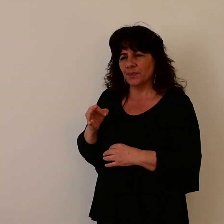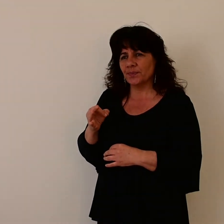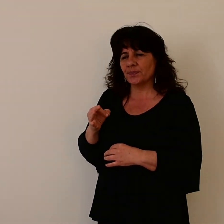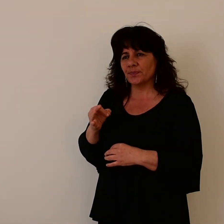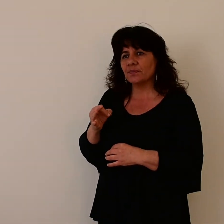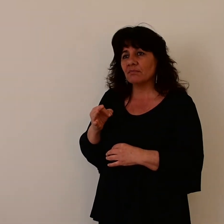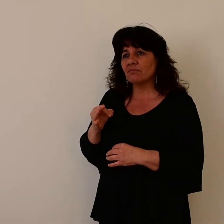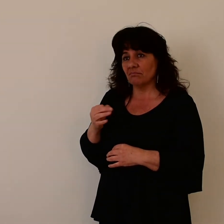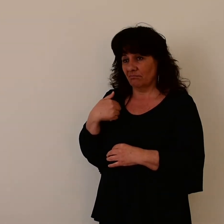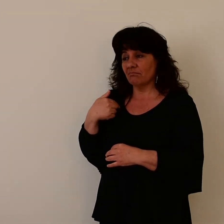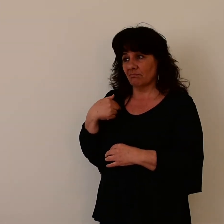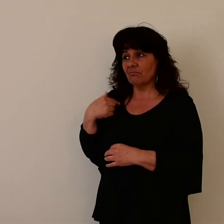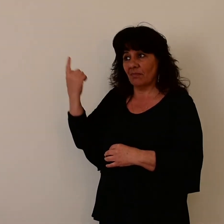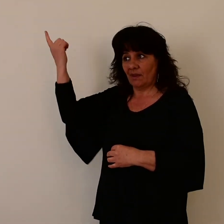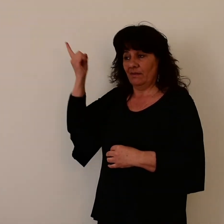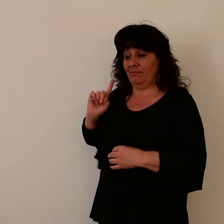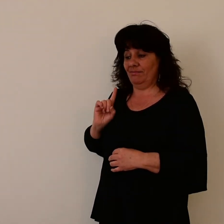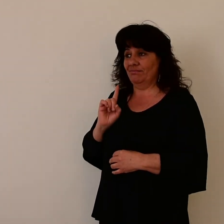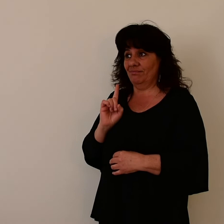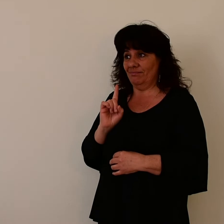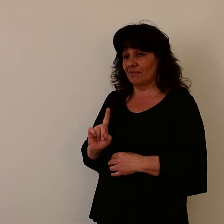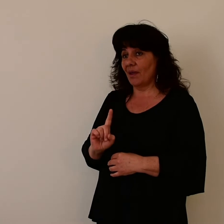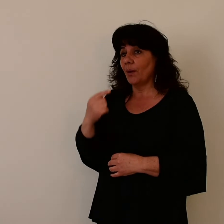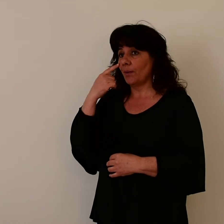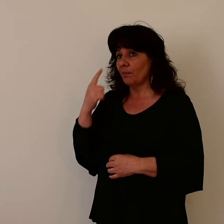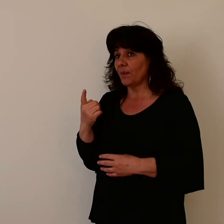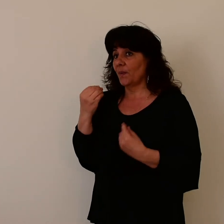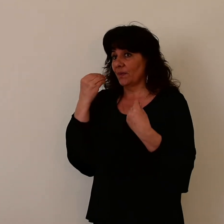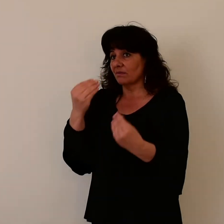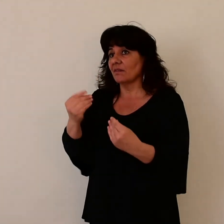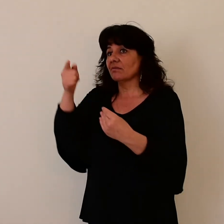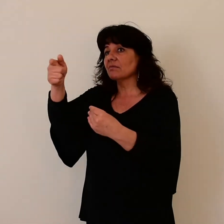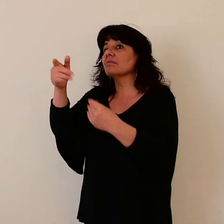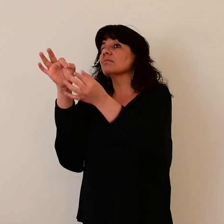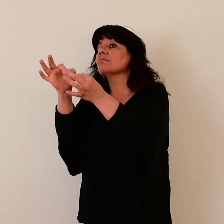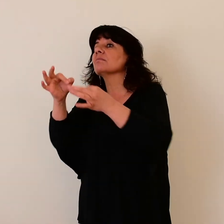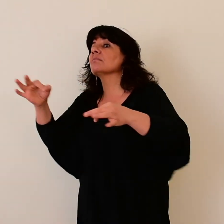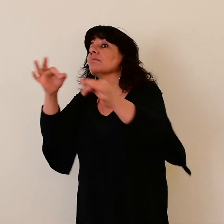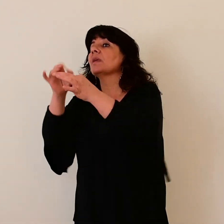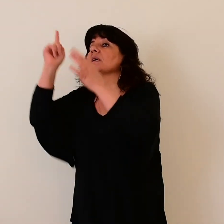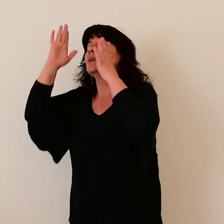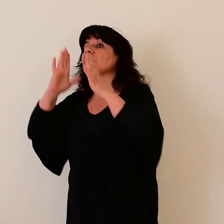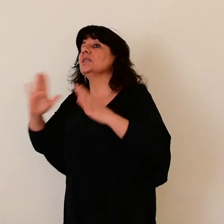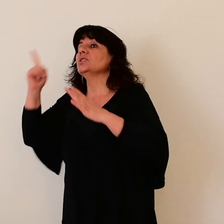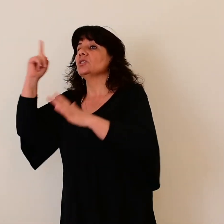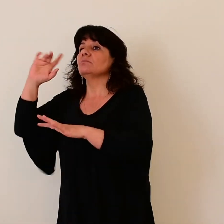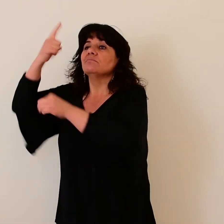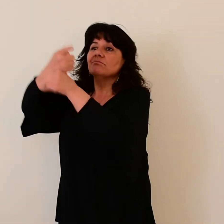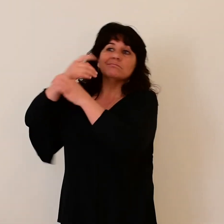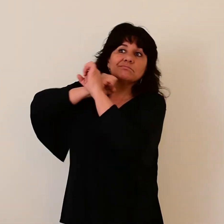Je suis descendu pour le délivrer de la main des Égyptiens et le faire monter de ce pays vers un beau et vaste